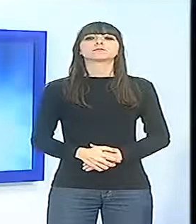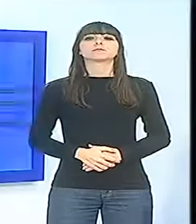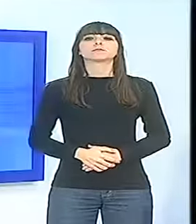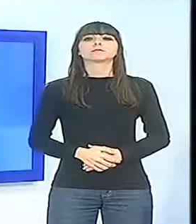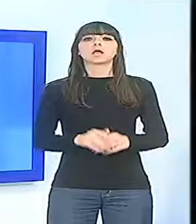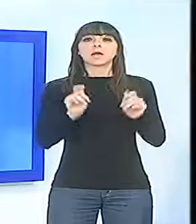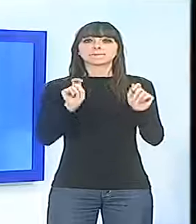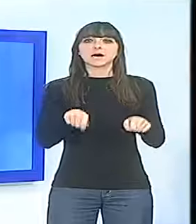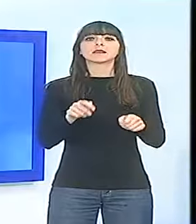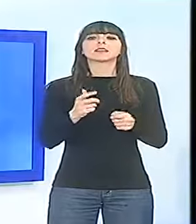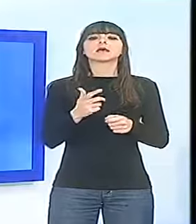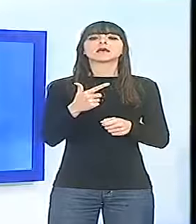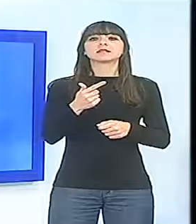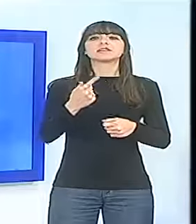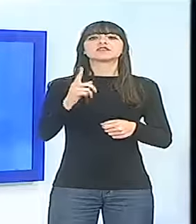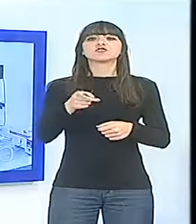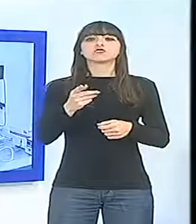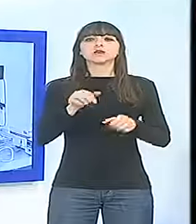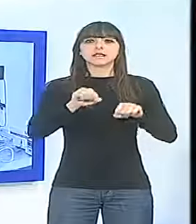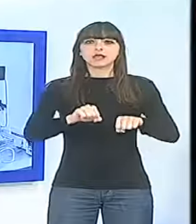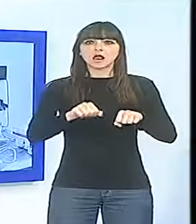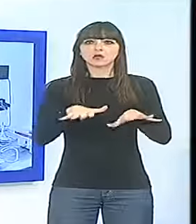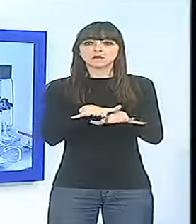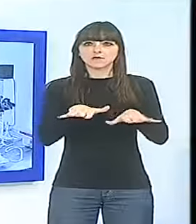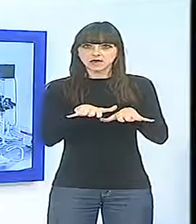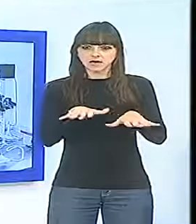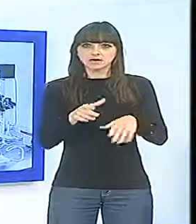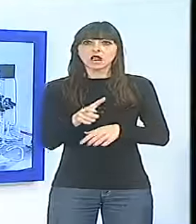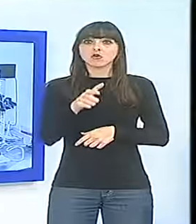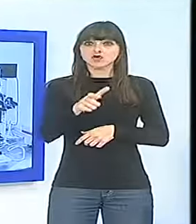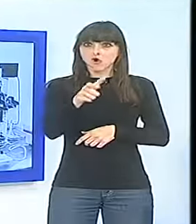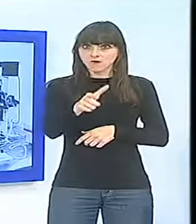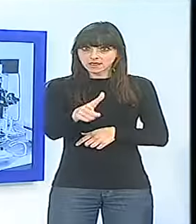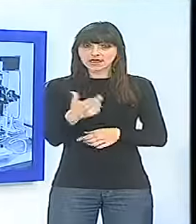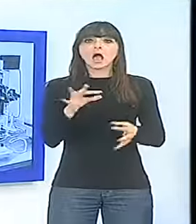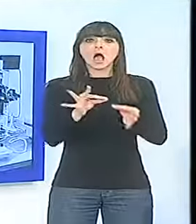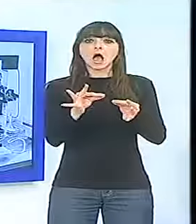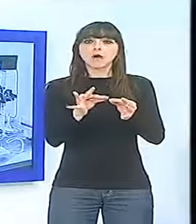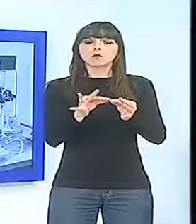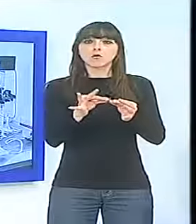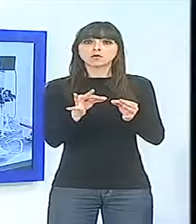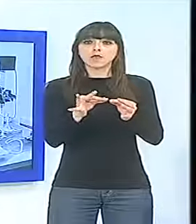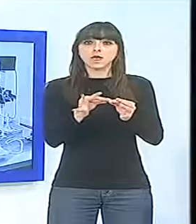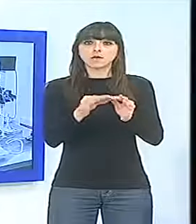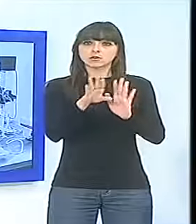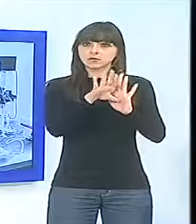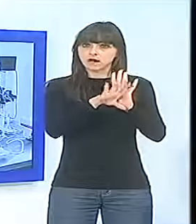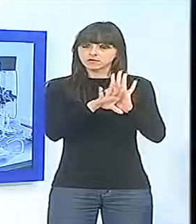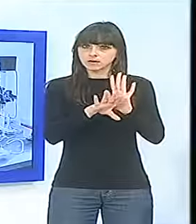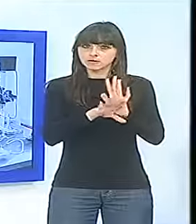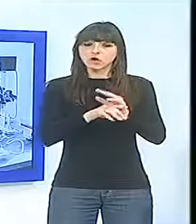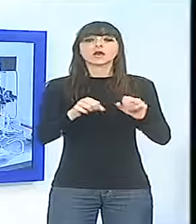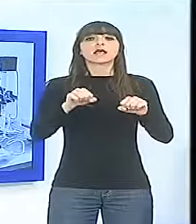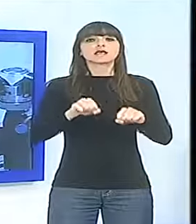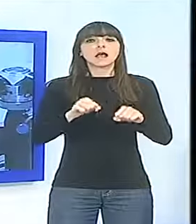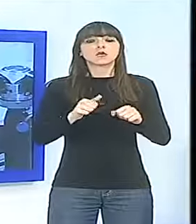Al via il TG Salute sulla Versilia, ogni giovedì appuntamento con la trasmissione dedicata a salute e benessere. Si parte con